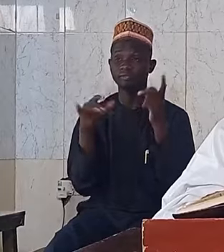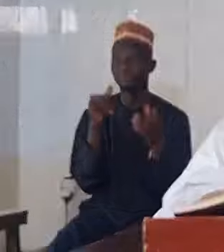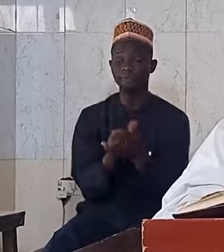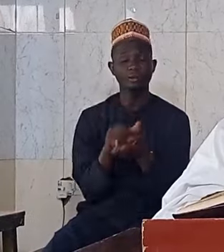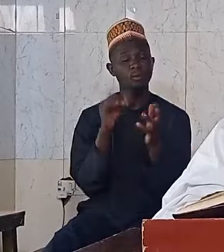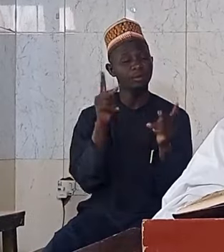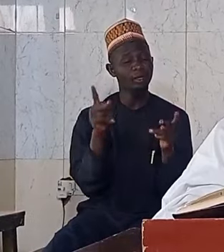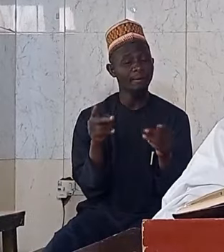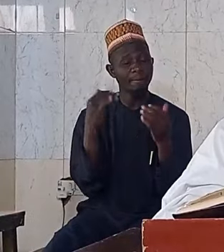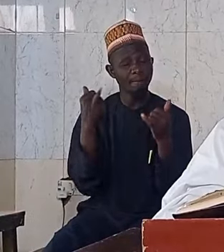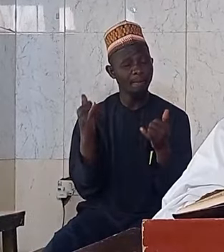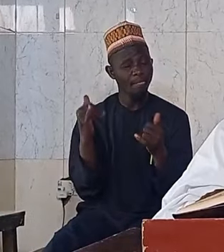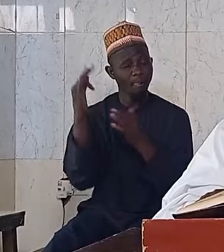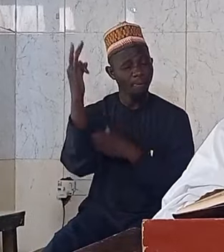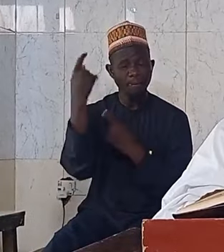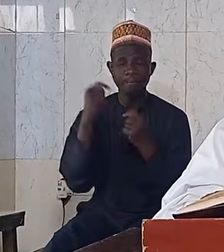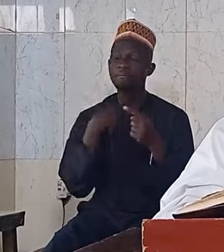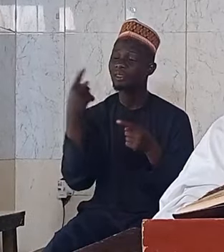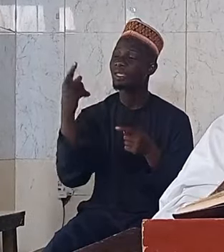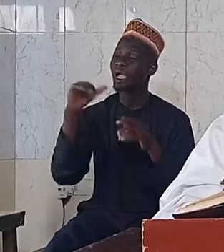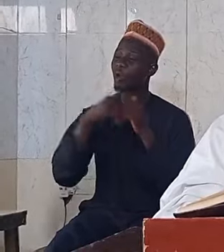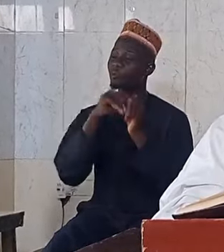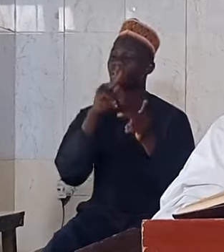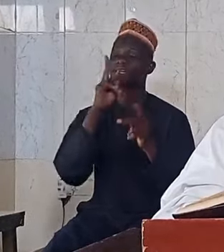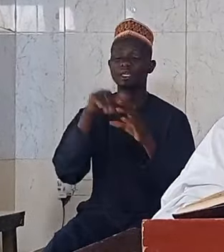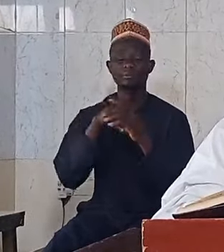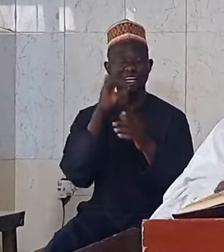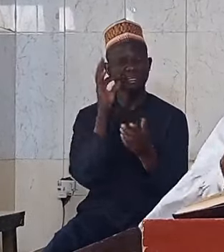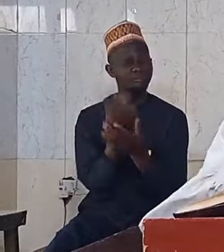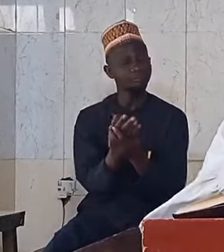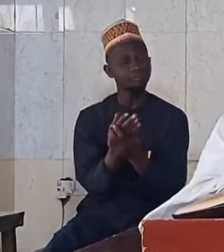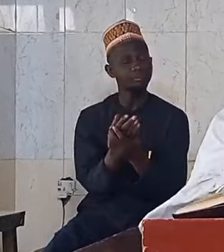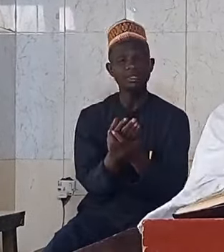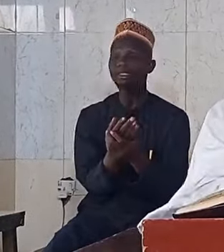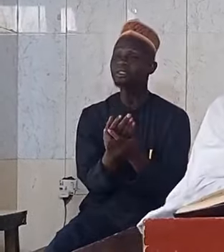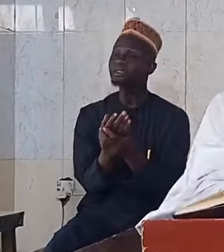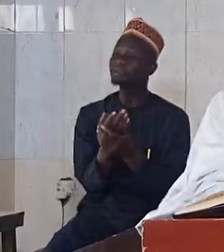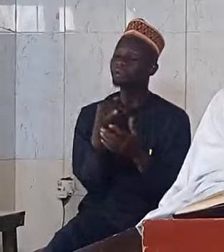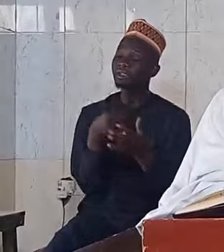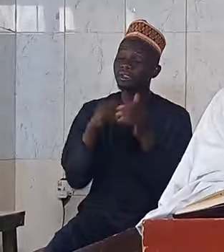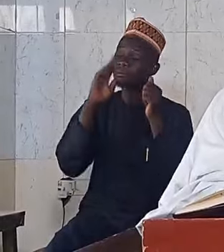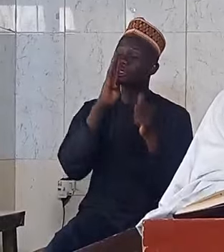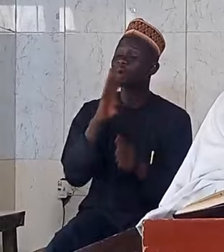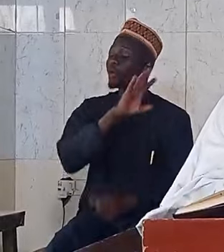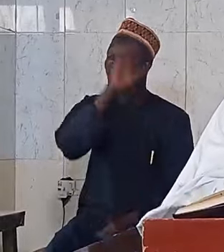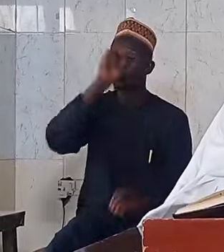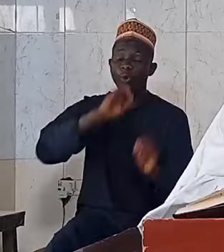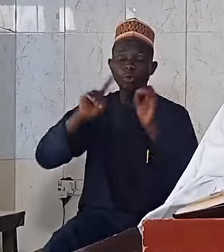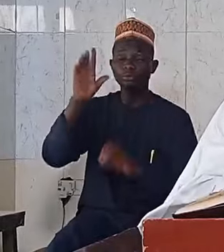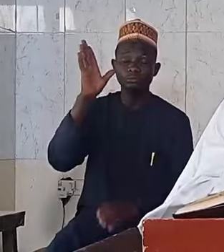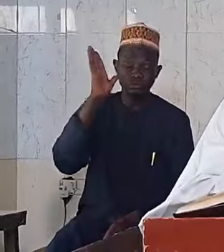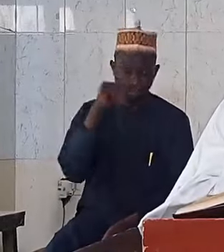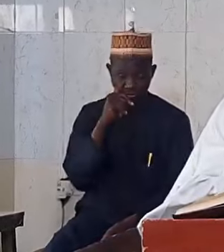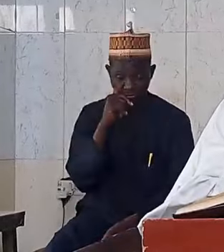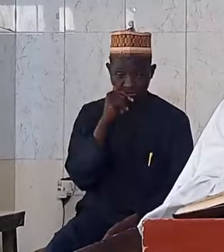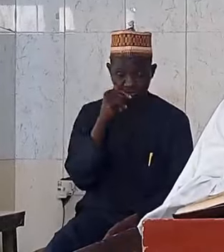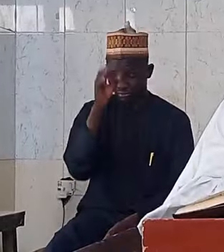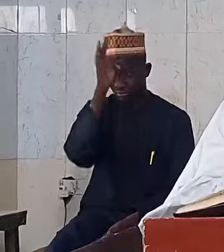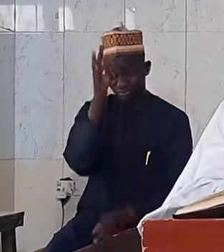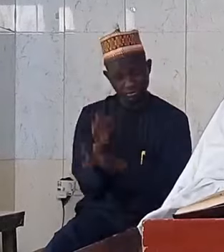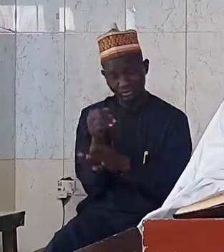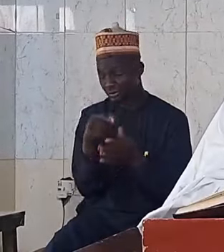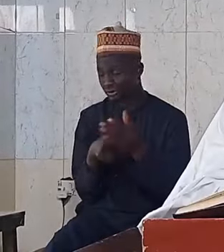wadh-dhabbi an 'ailatikum wa auladikum sai ya zama cewa ya komo menai ya wannan yaki